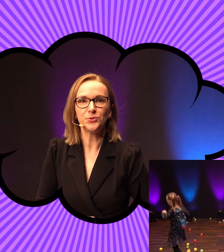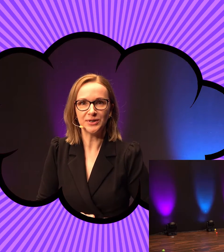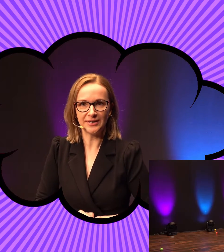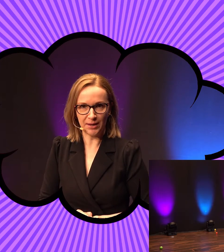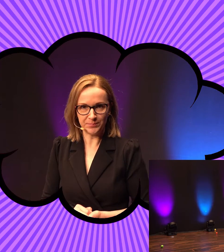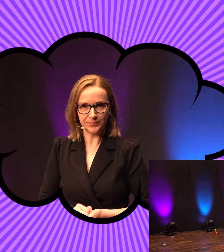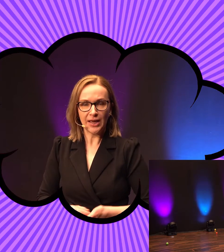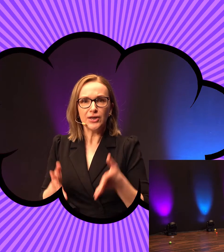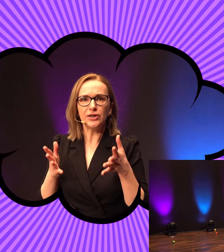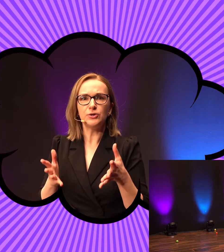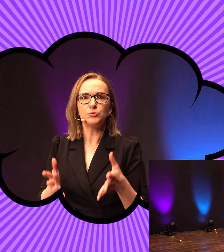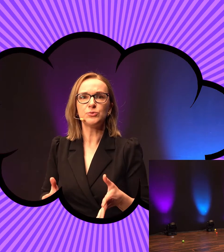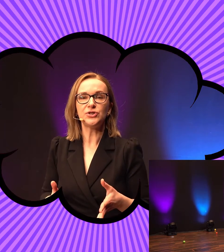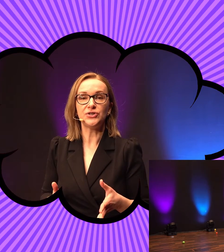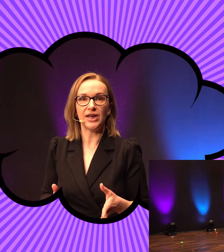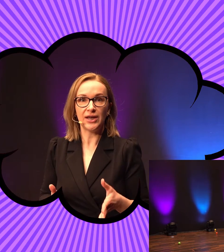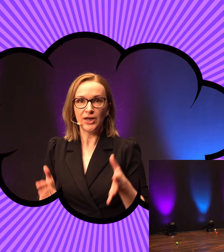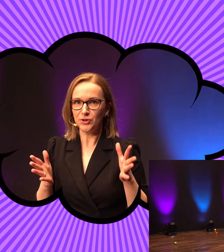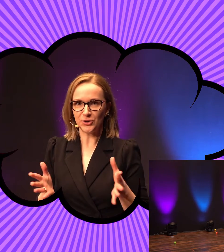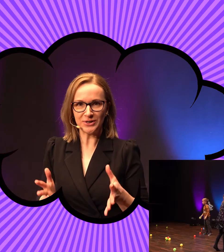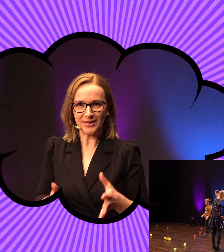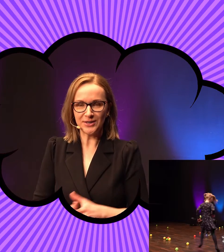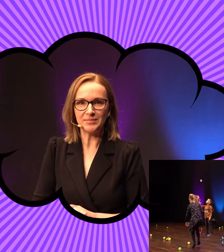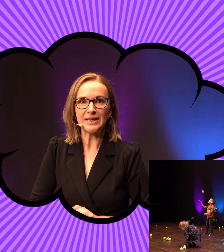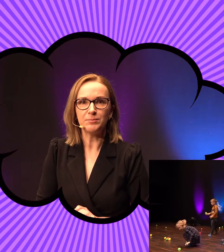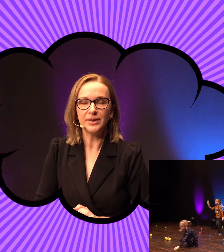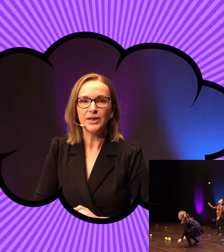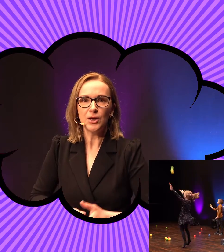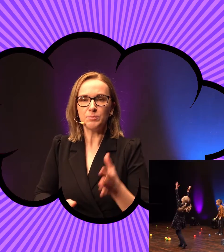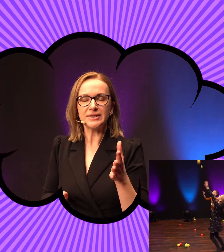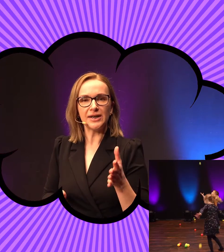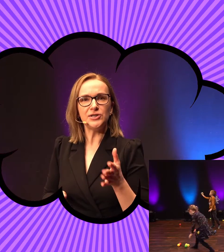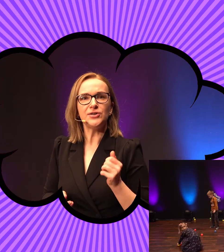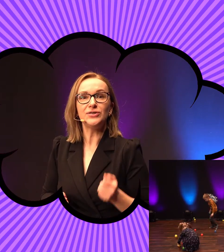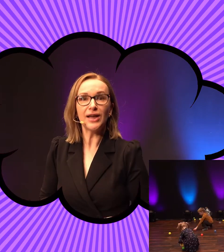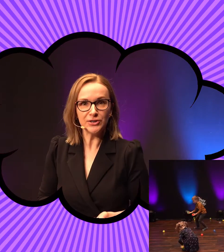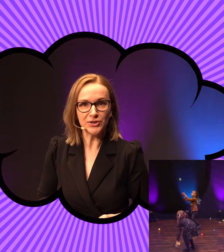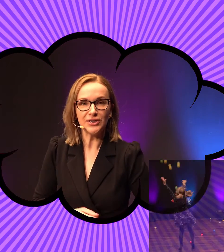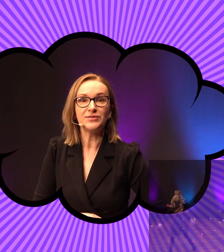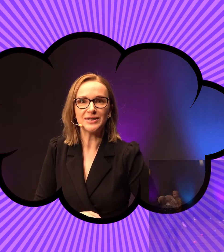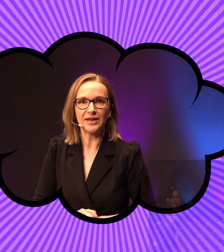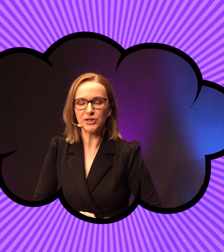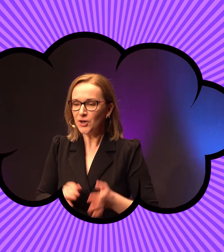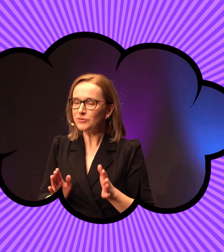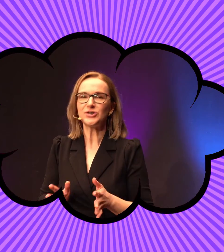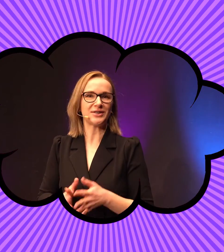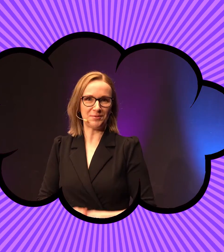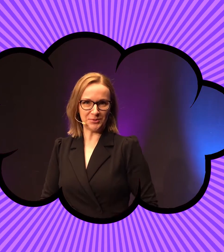góry dnem. Kiedy usłyszycie gorące rytmy samby, postarajcie się wytańczyć i wyskakać wszystkie